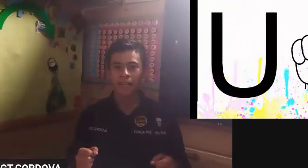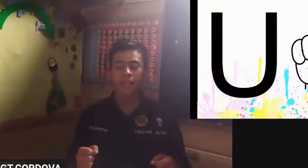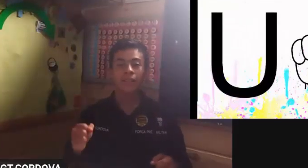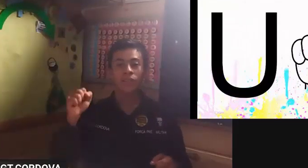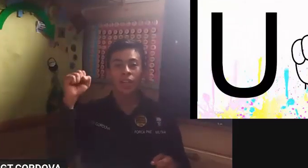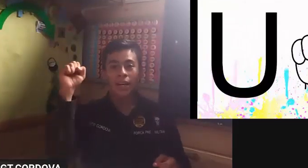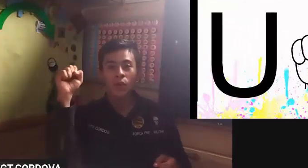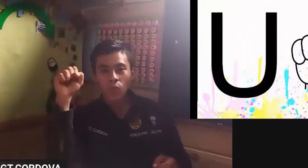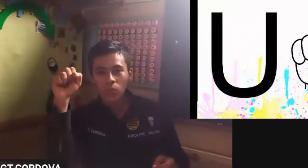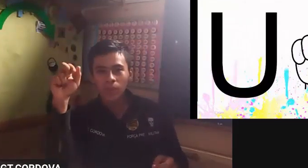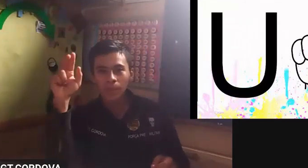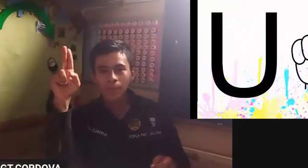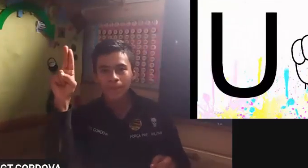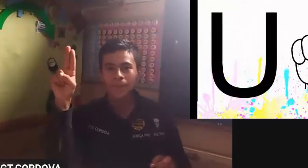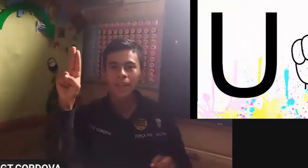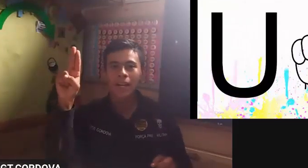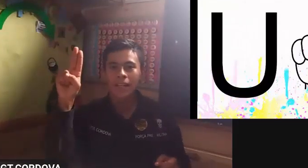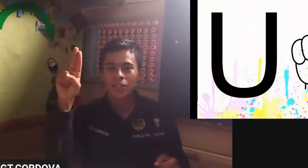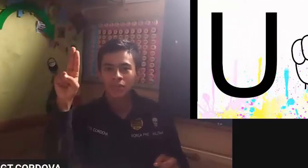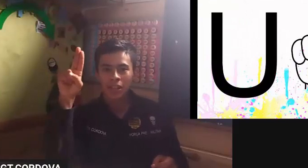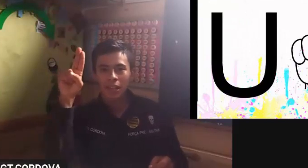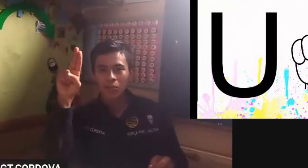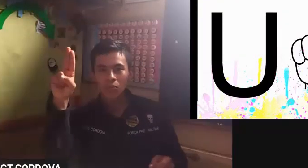Aqui já é o U. Aqui já fica o U.